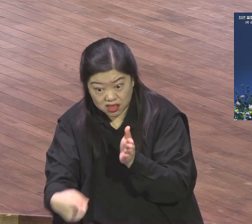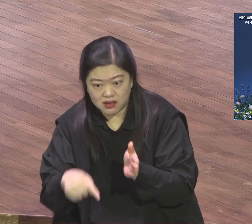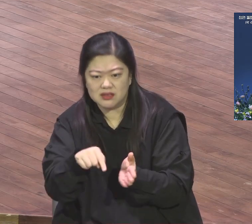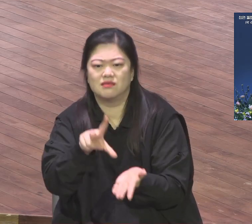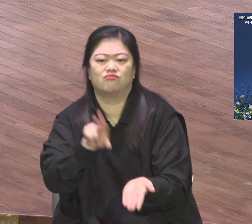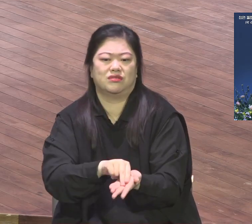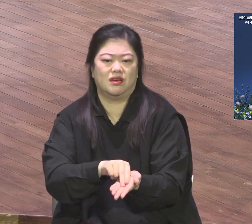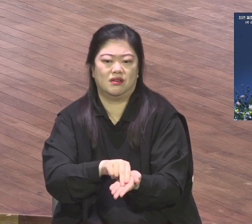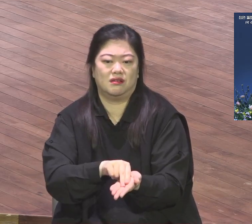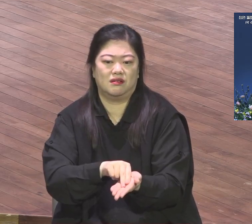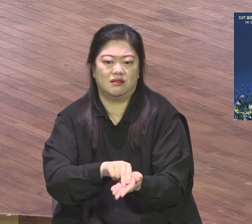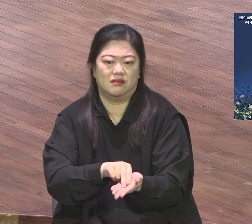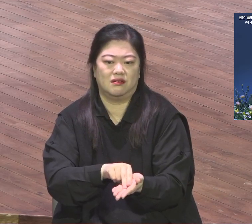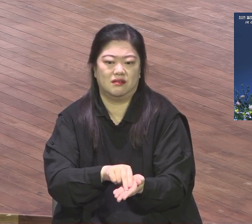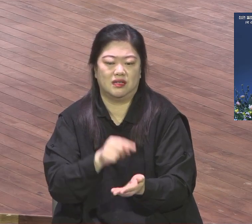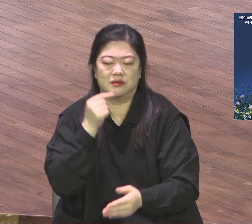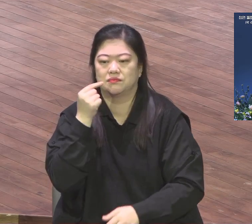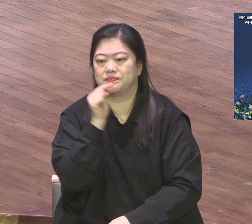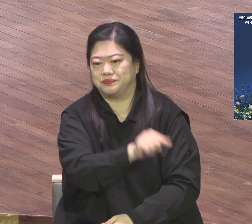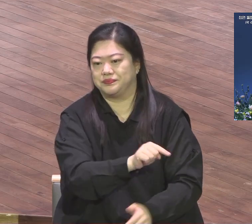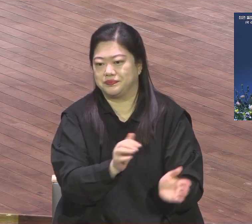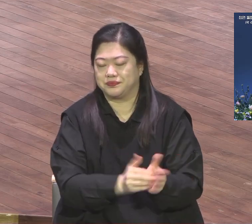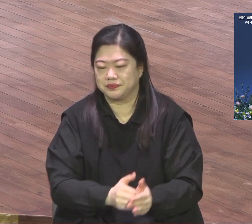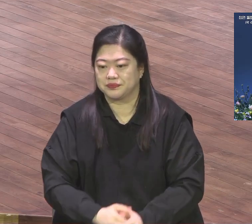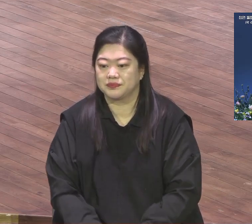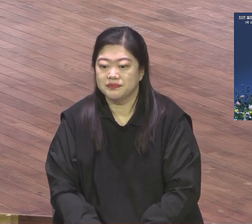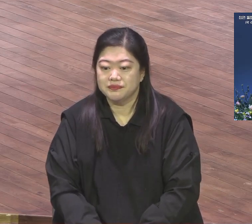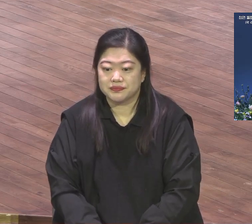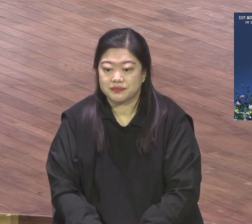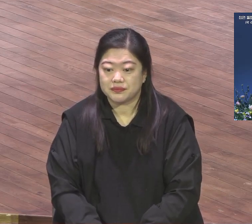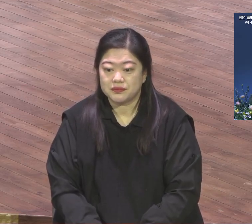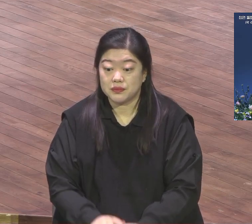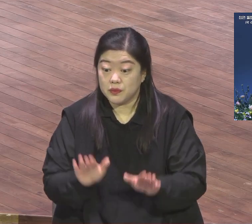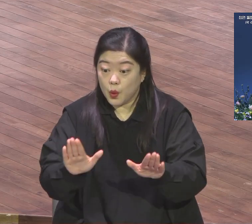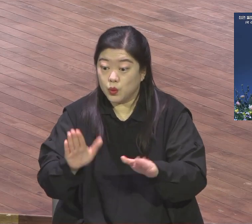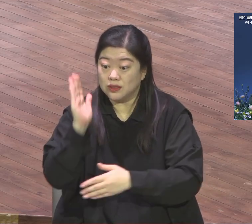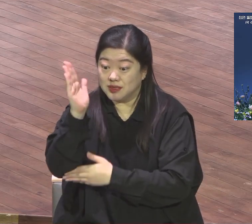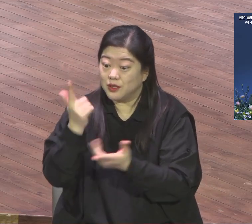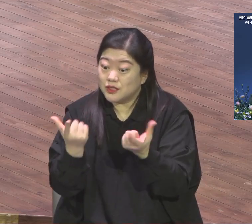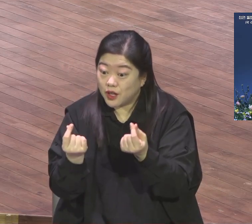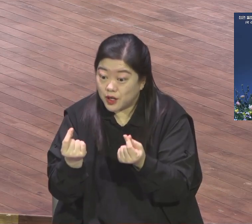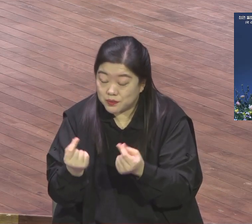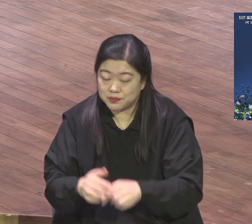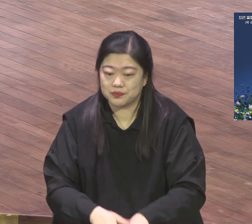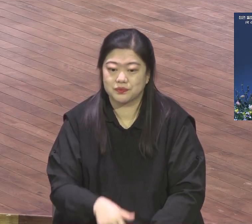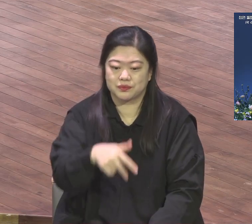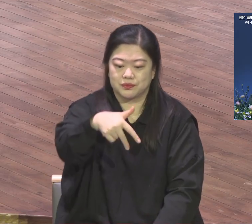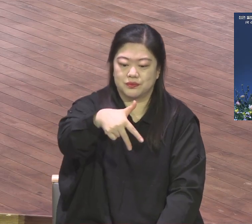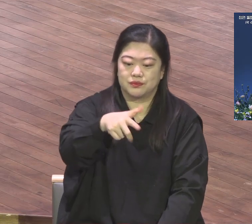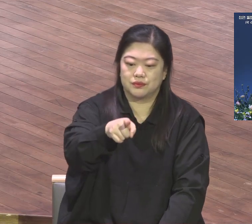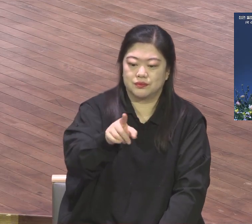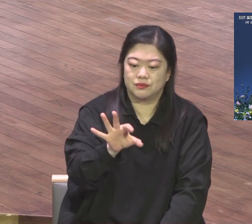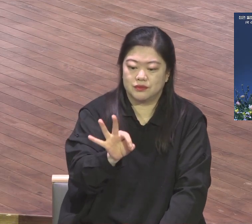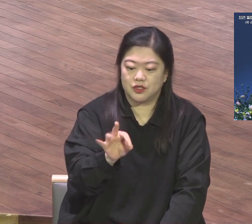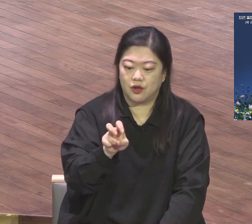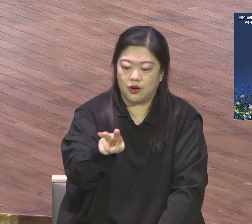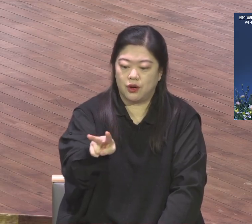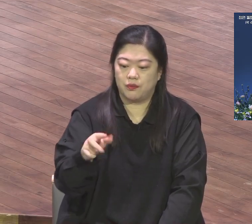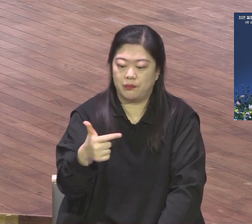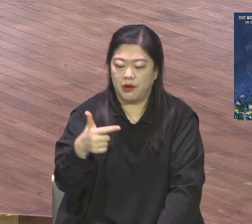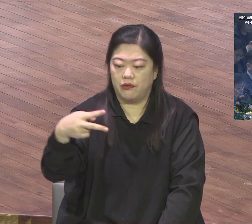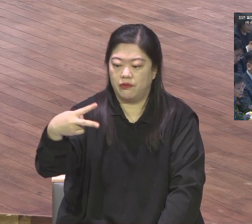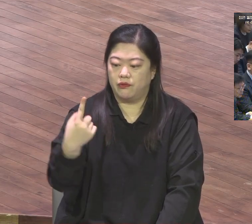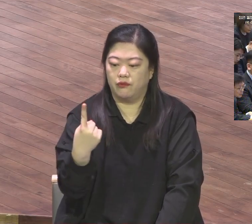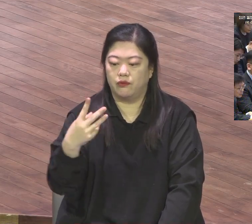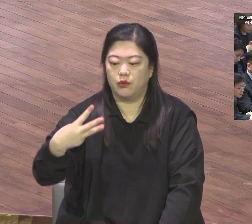우리에게 필요한 것은 믿음이에요. 그것도 오늘 말씀 제목처럼 무슨 믿음? 정면